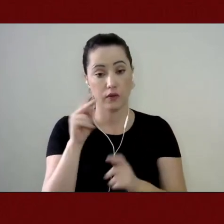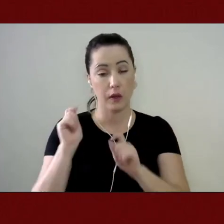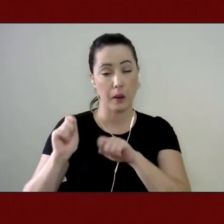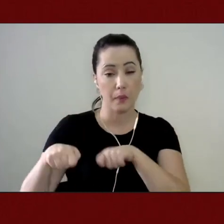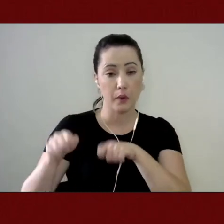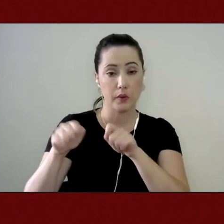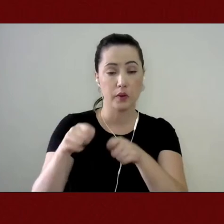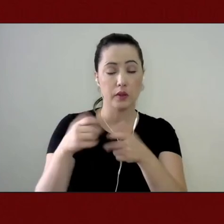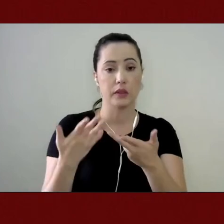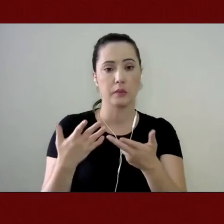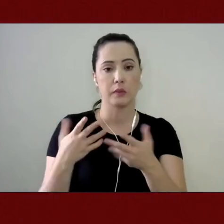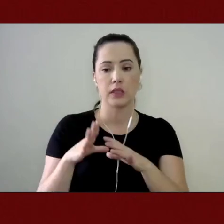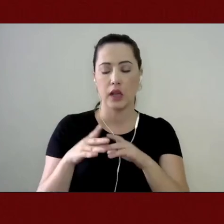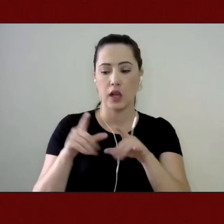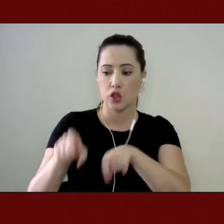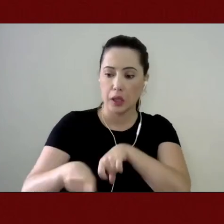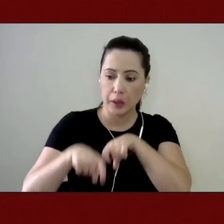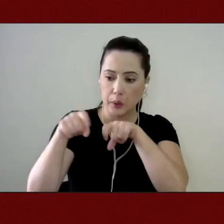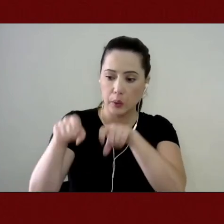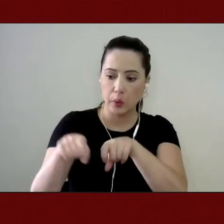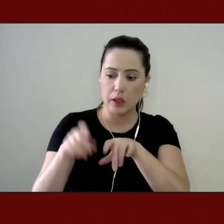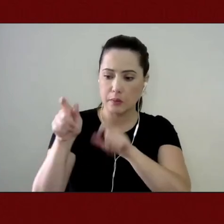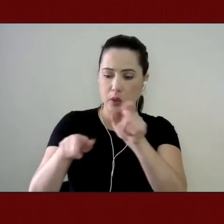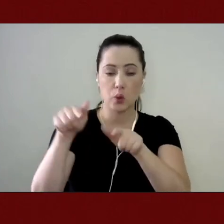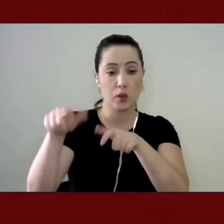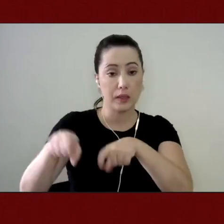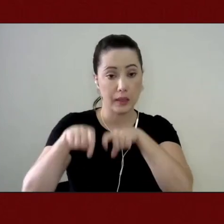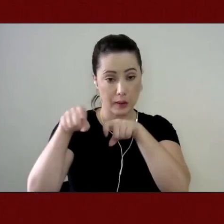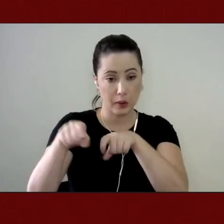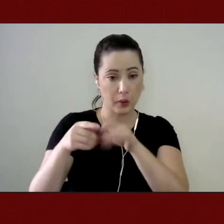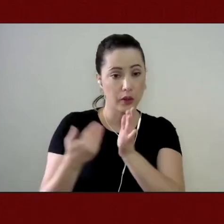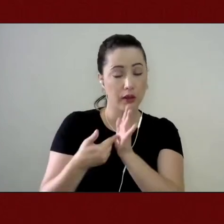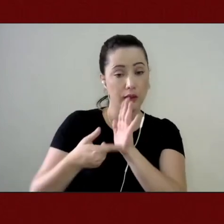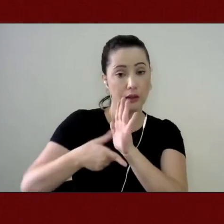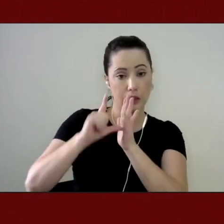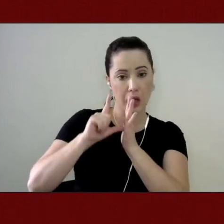massas camponesas que até então foram excluídas.